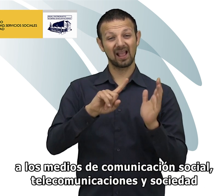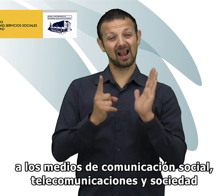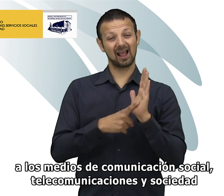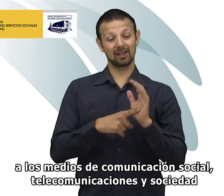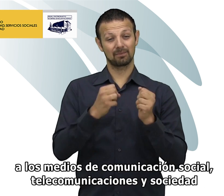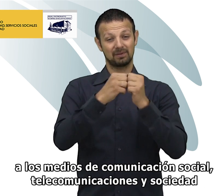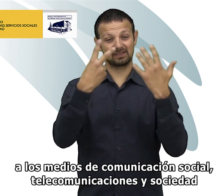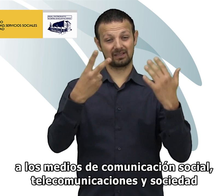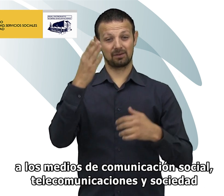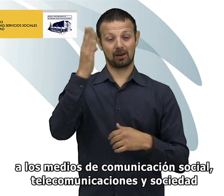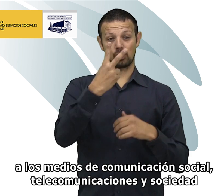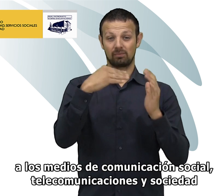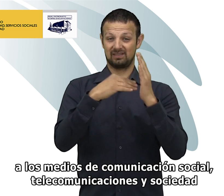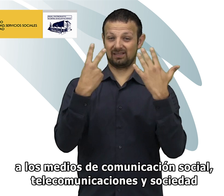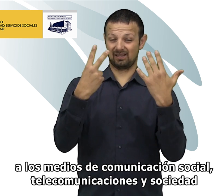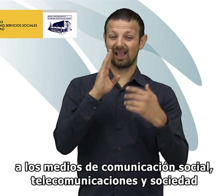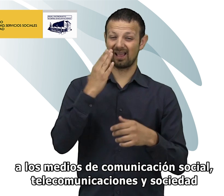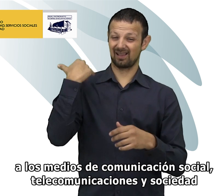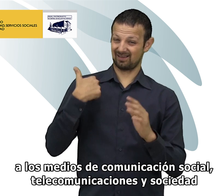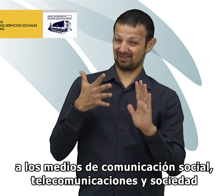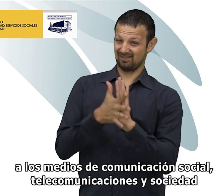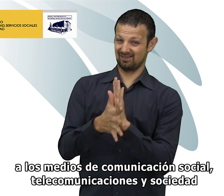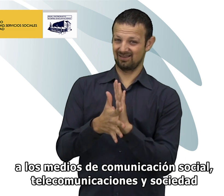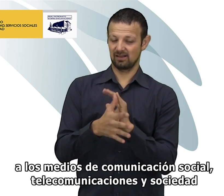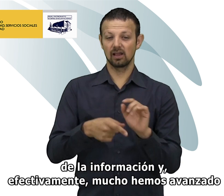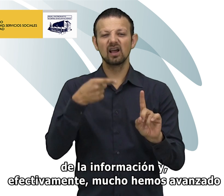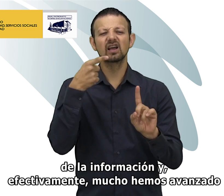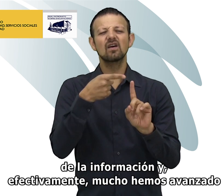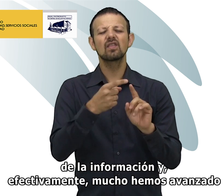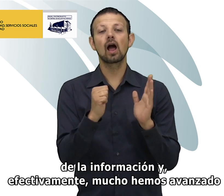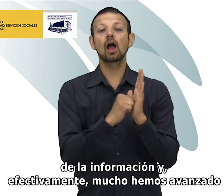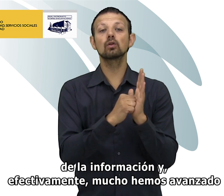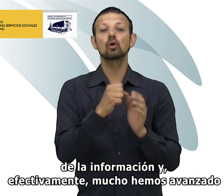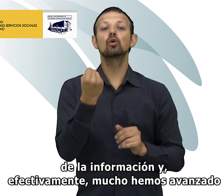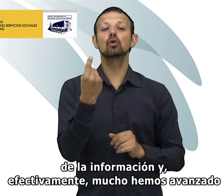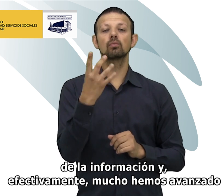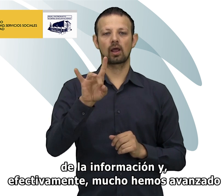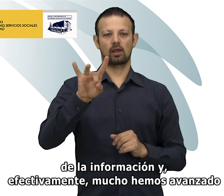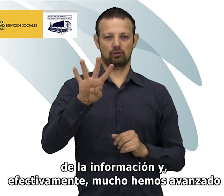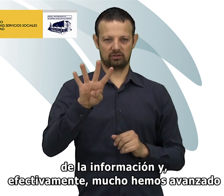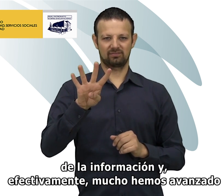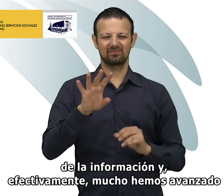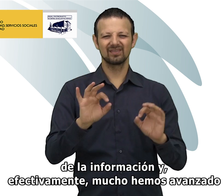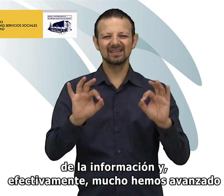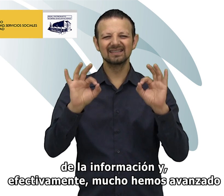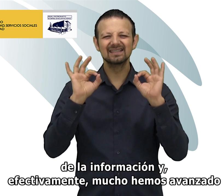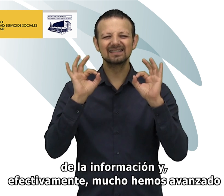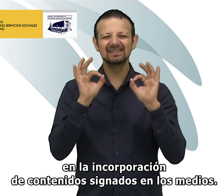a los medios de comunicación social, telecomunicaciones y sociedad de la información. Y efectivamente, mucho